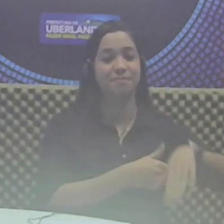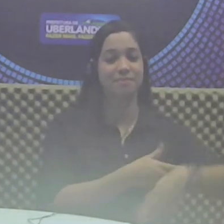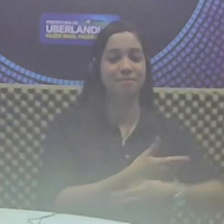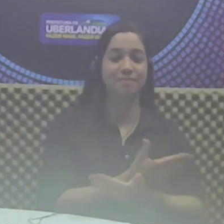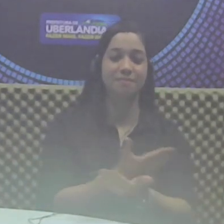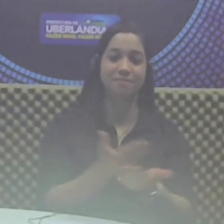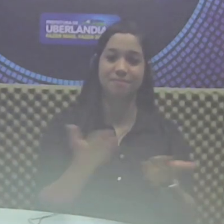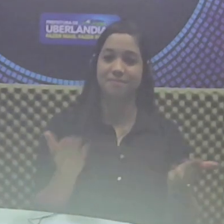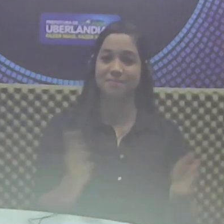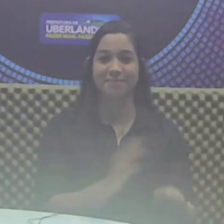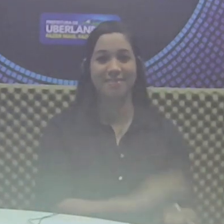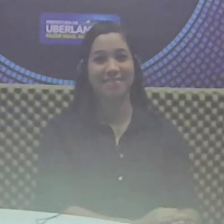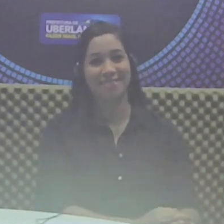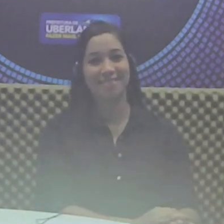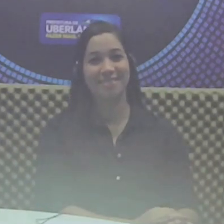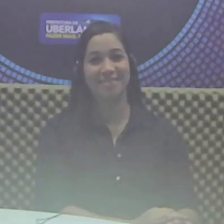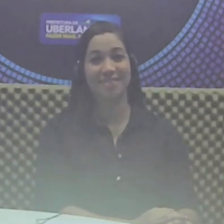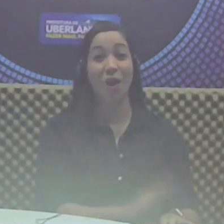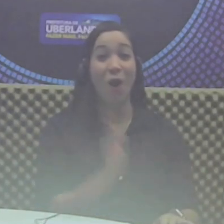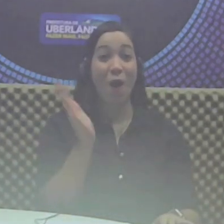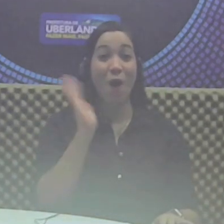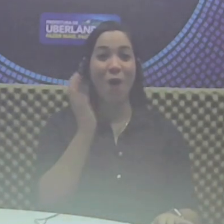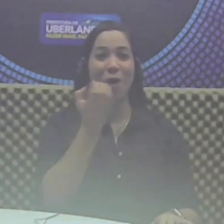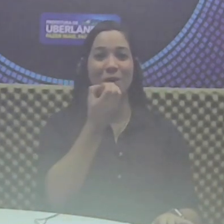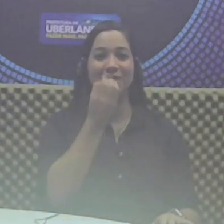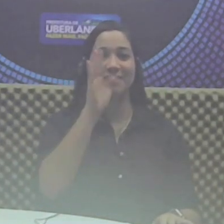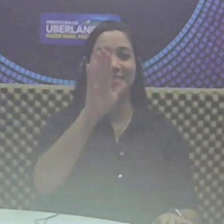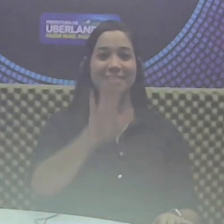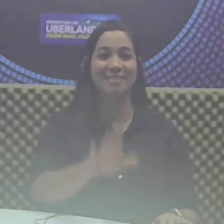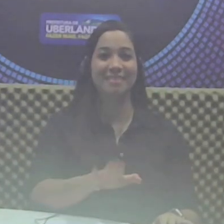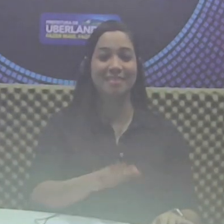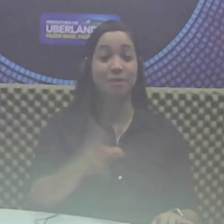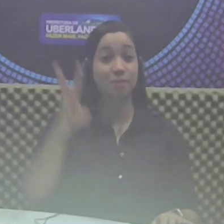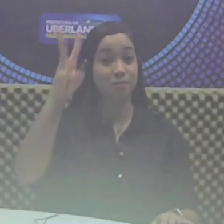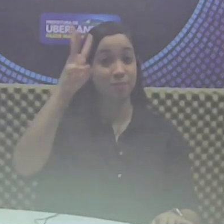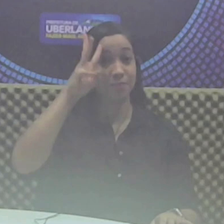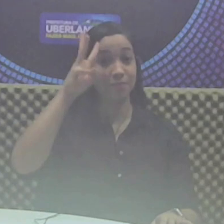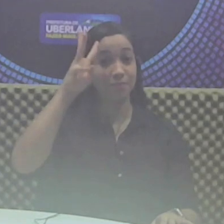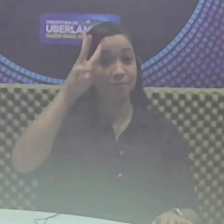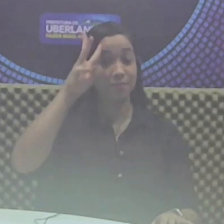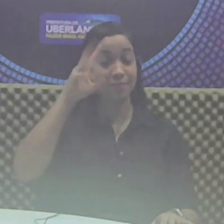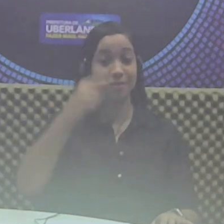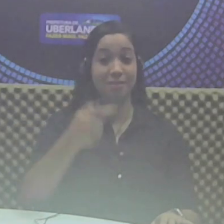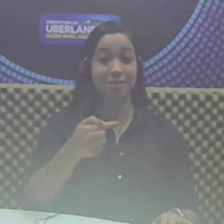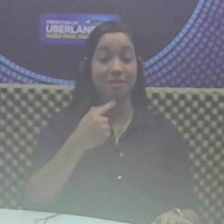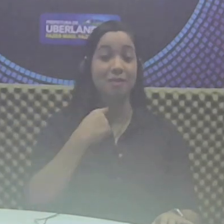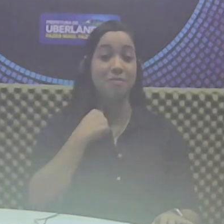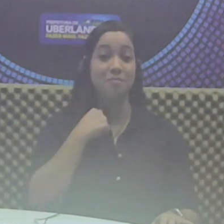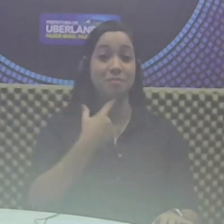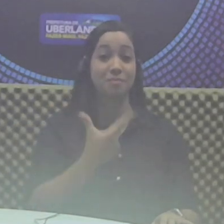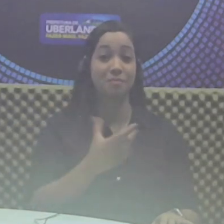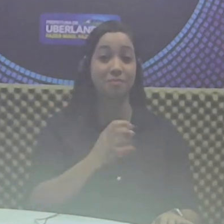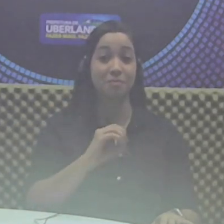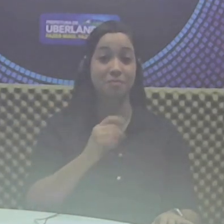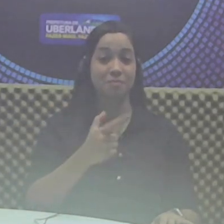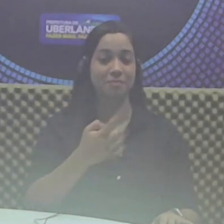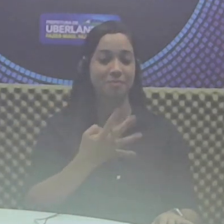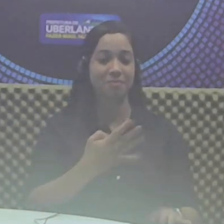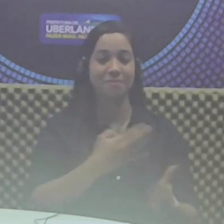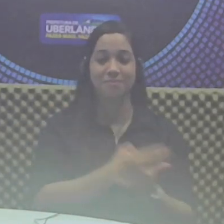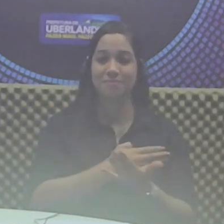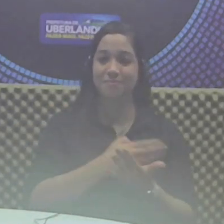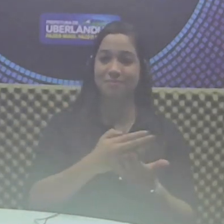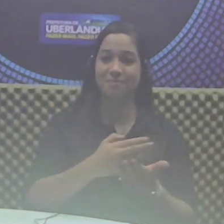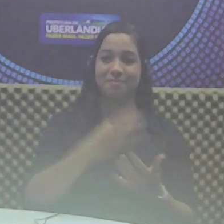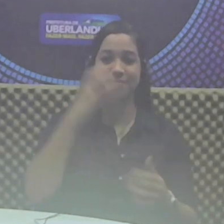no Olá boa tarde hoje é terça-feira dia 7 de Maio de 2024 está no ar a rádio